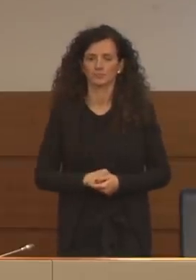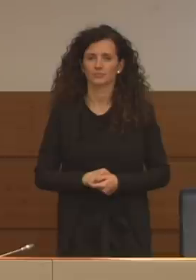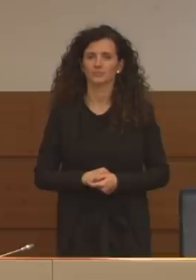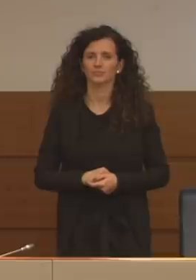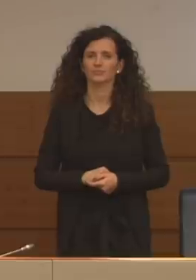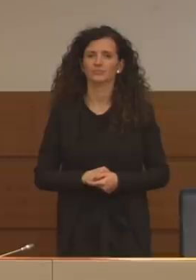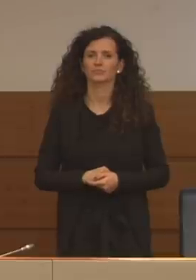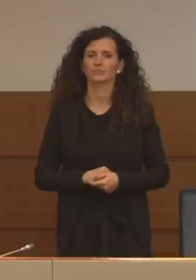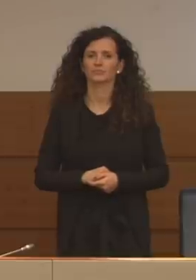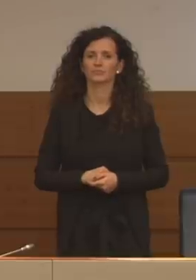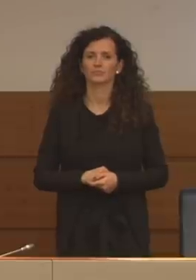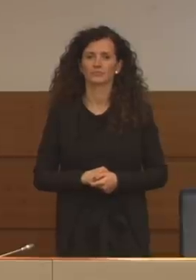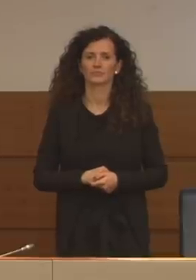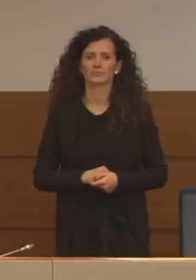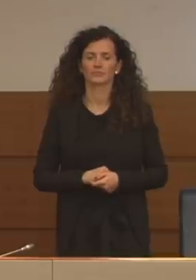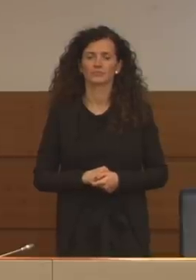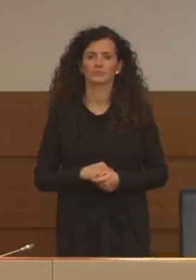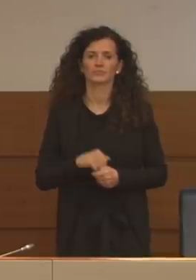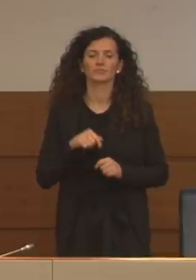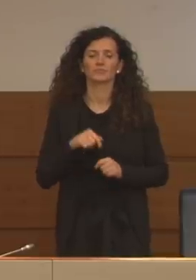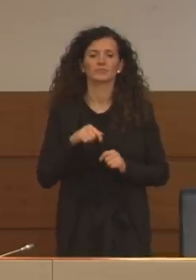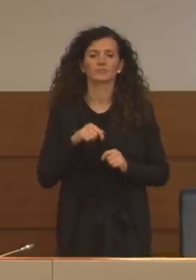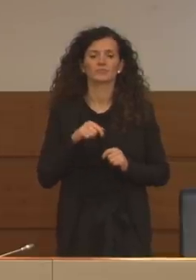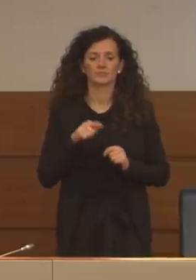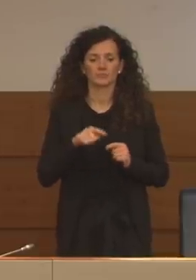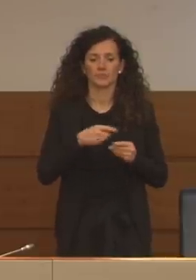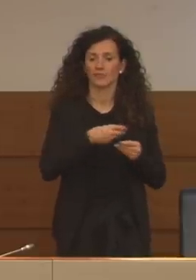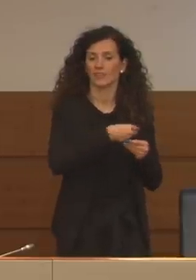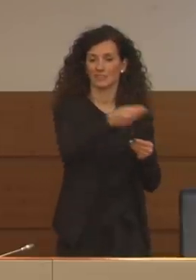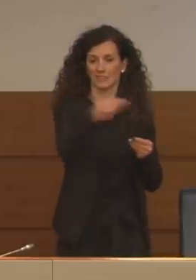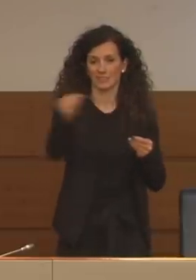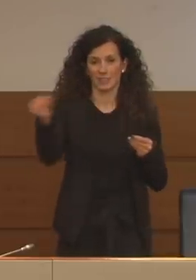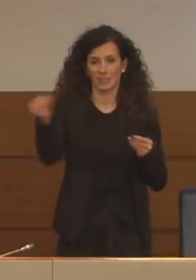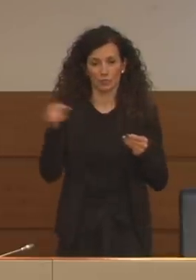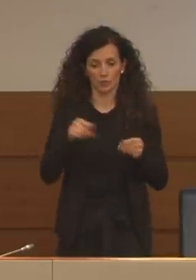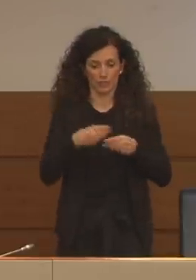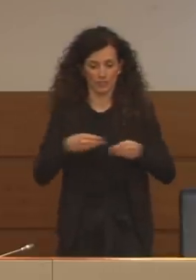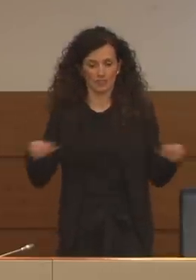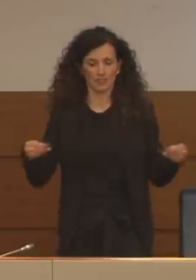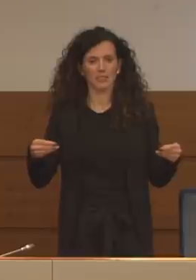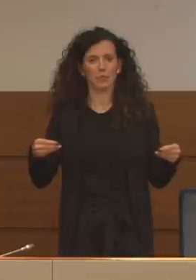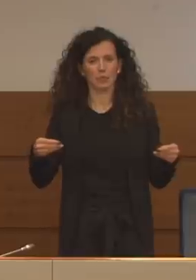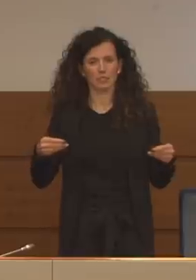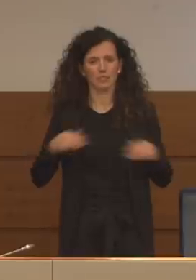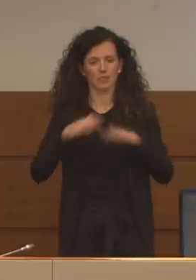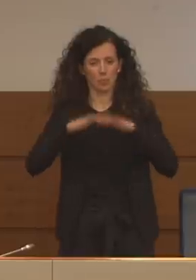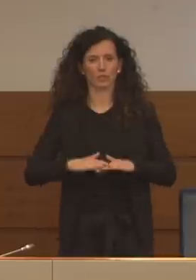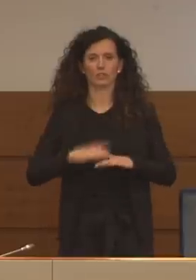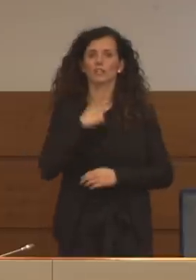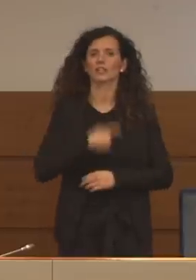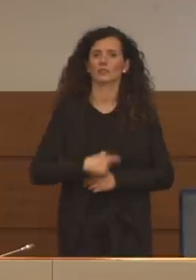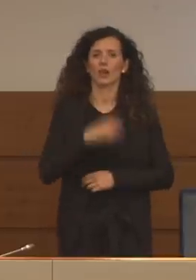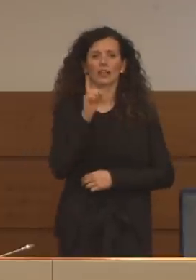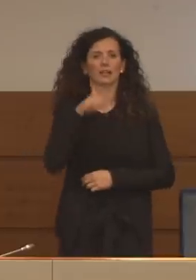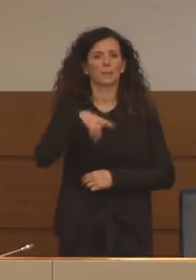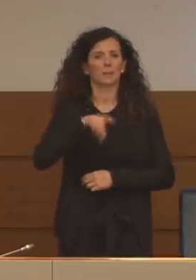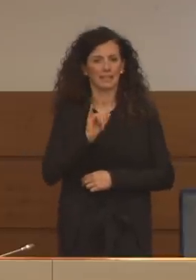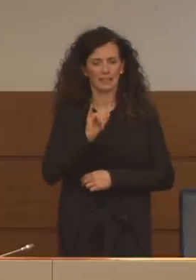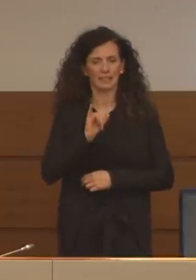per quanto riguarda la distribuzione dei dispositivi di produzione in individuale